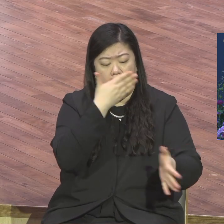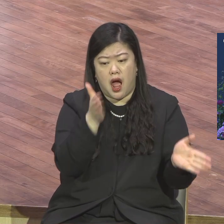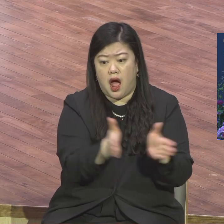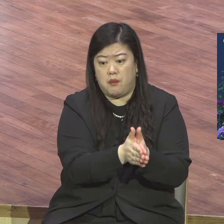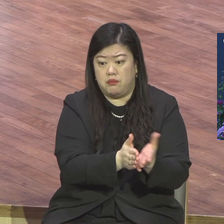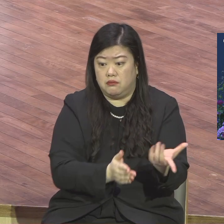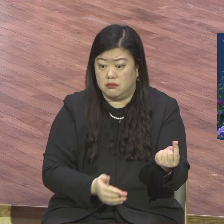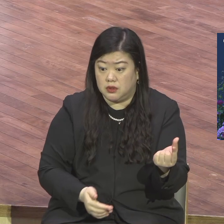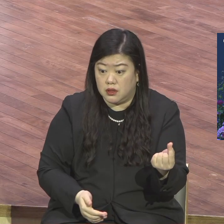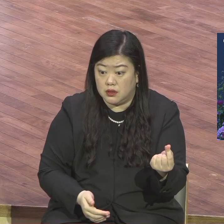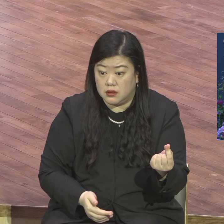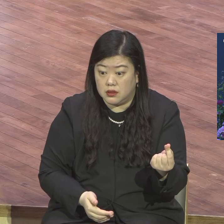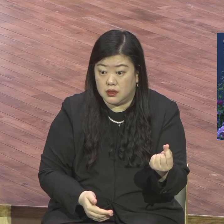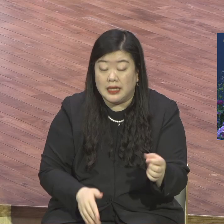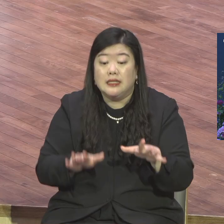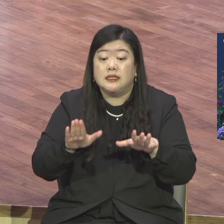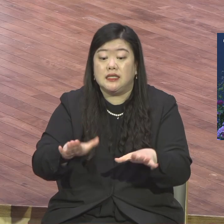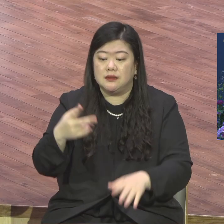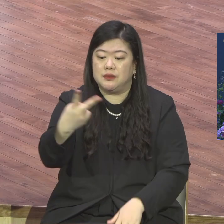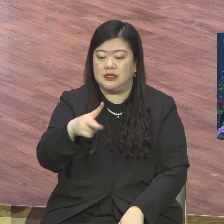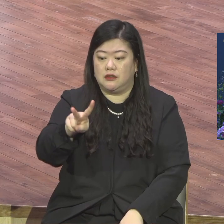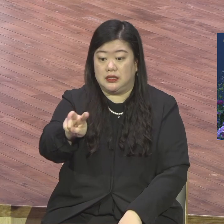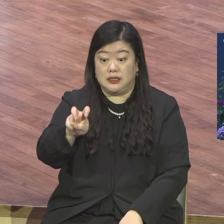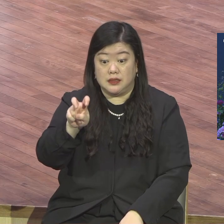지금도 2000년 지난 지금도 마찬가지.